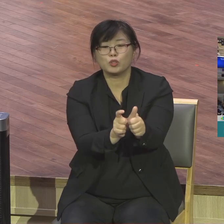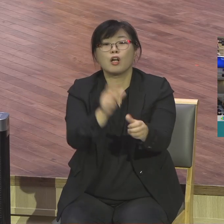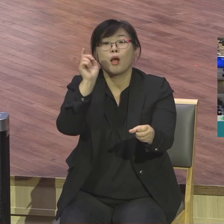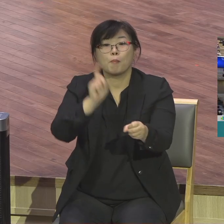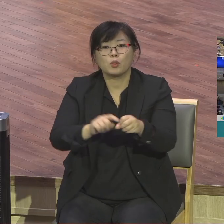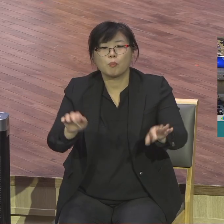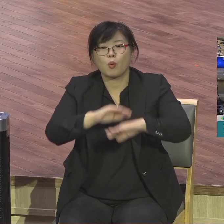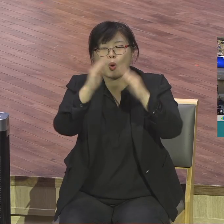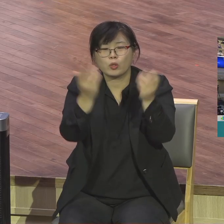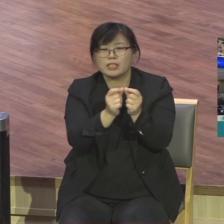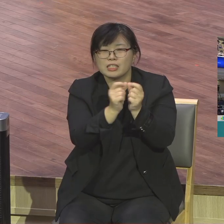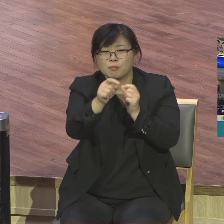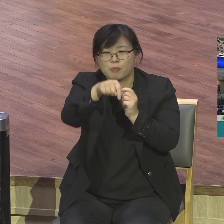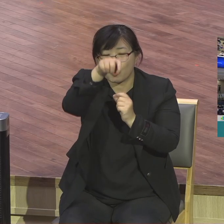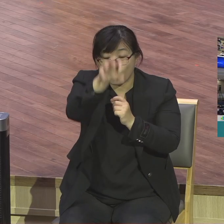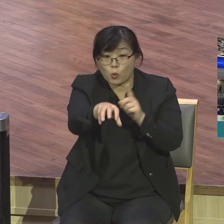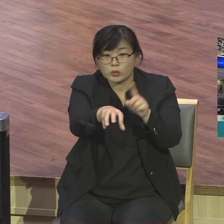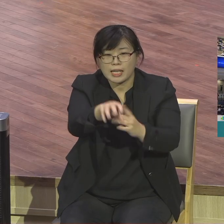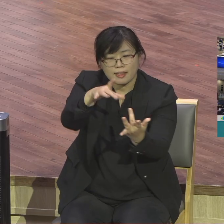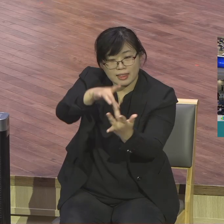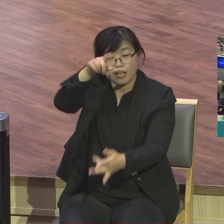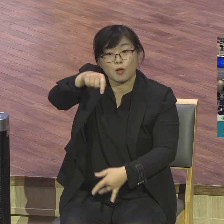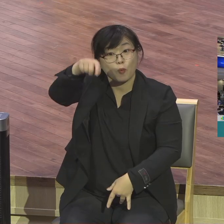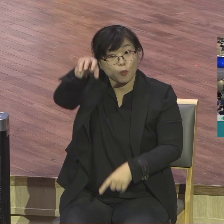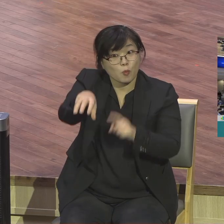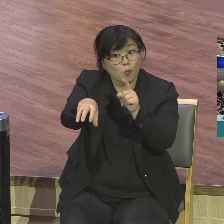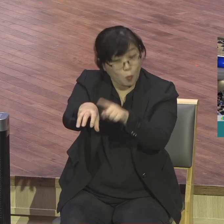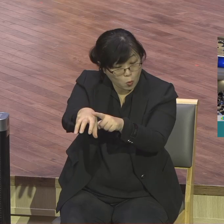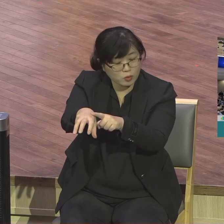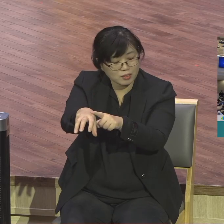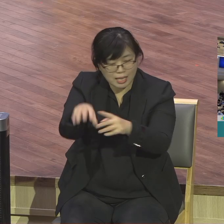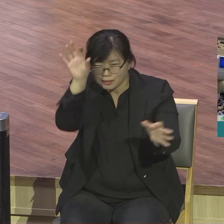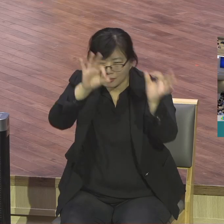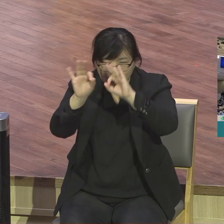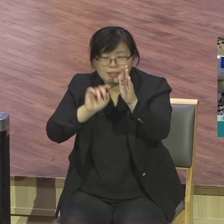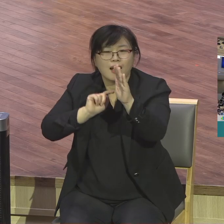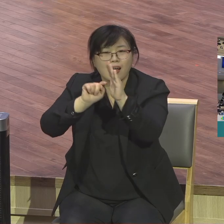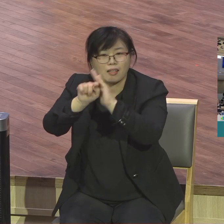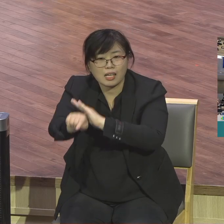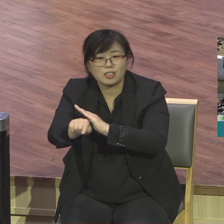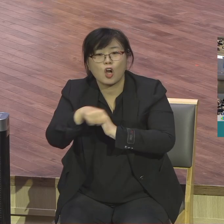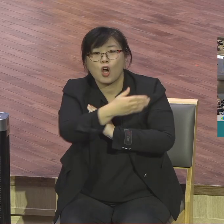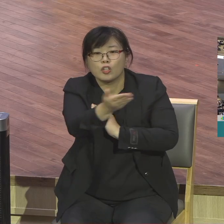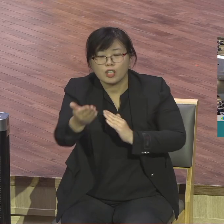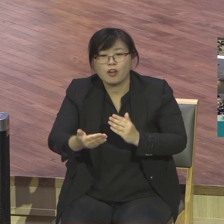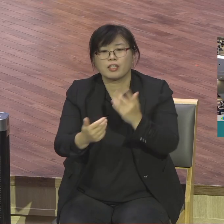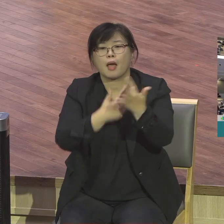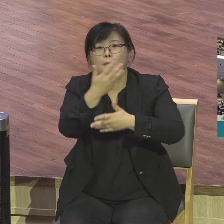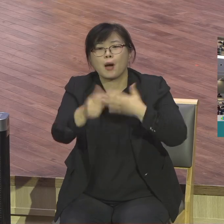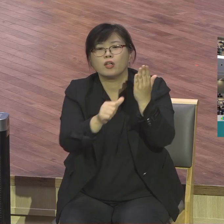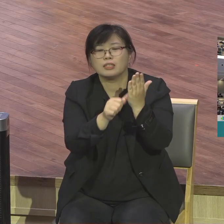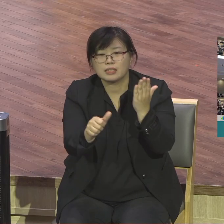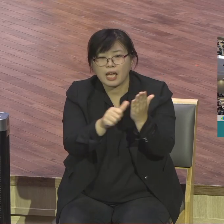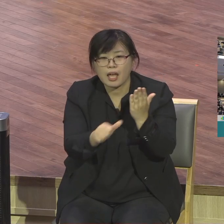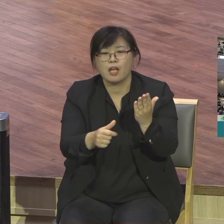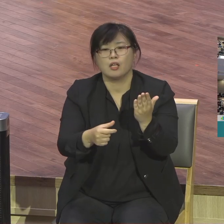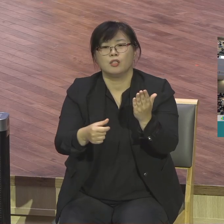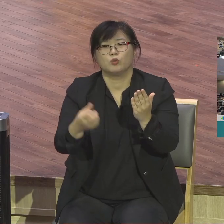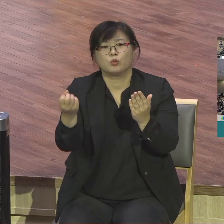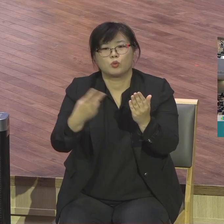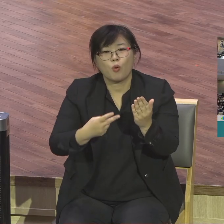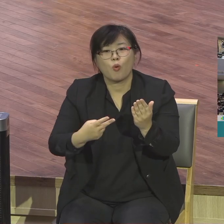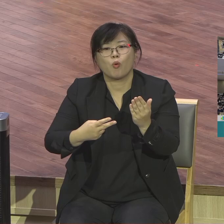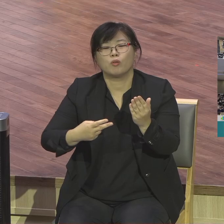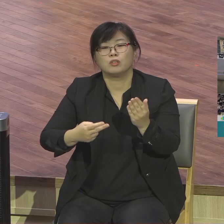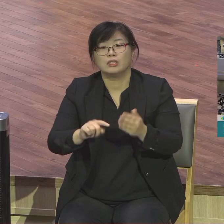지파 중에서 택하신 곳인 그 계실 곳으로 찾아나가서 너희의 번제와 너희의 제물과 너희의 십일조와 너희의 손의